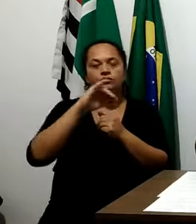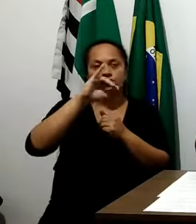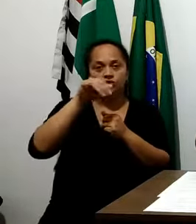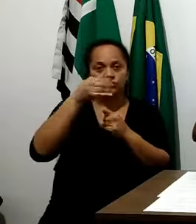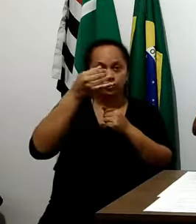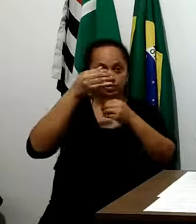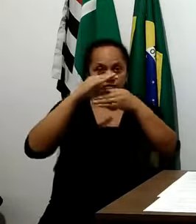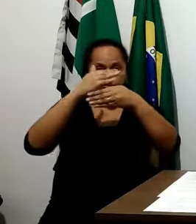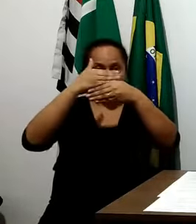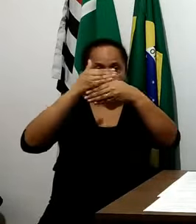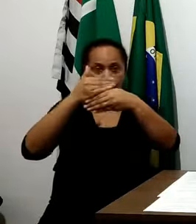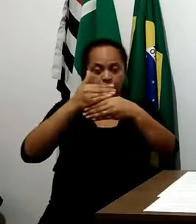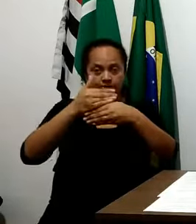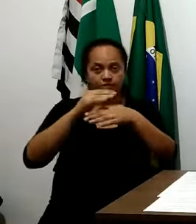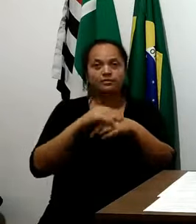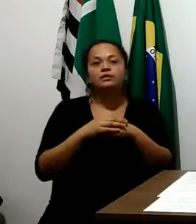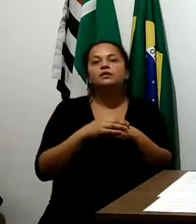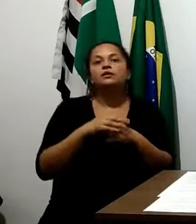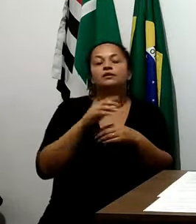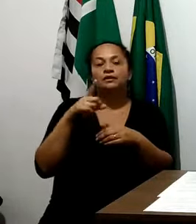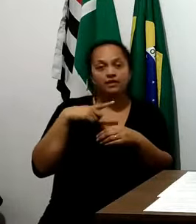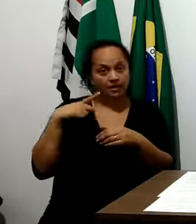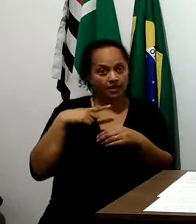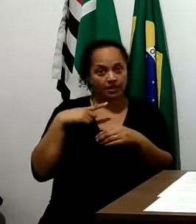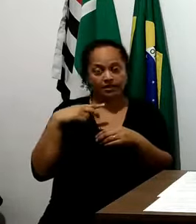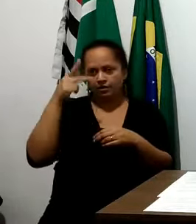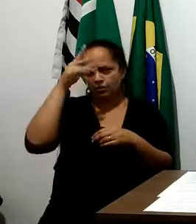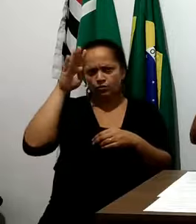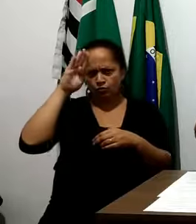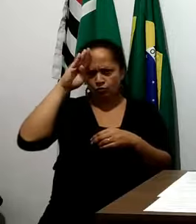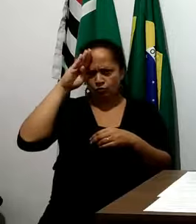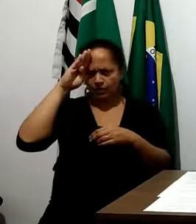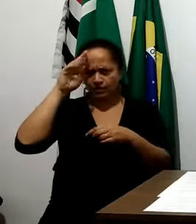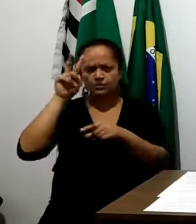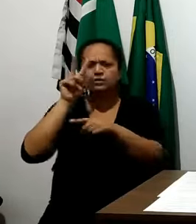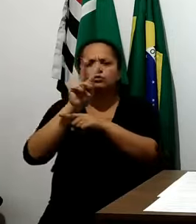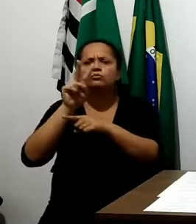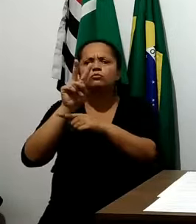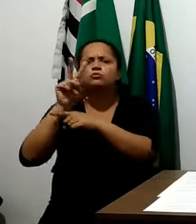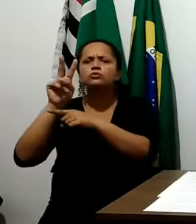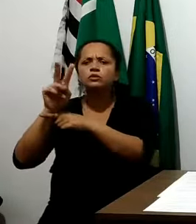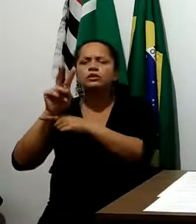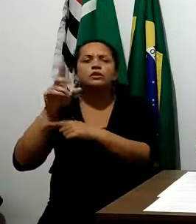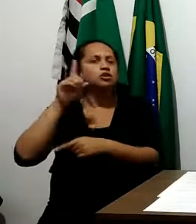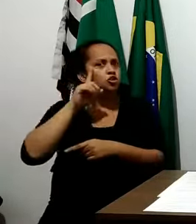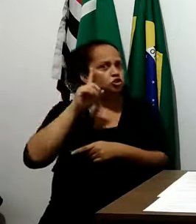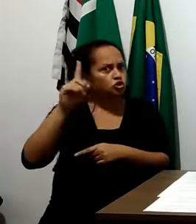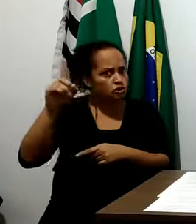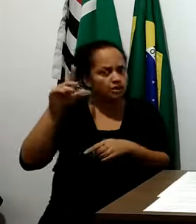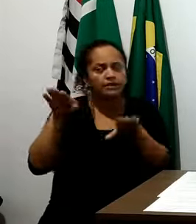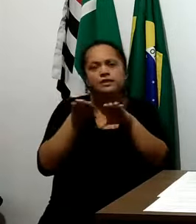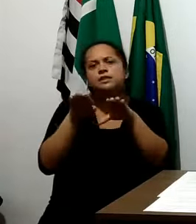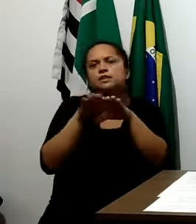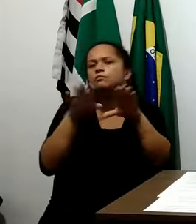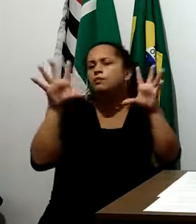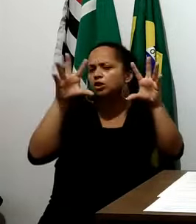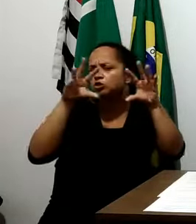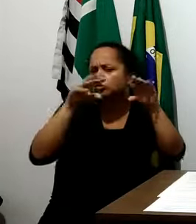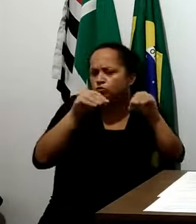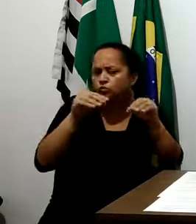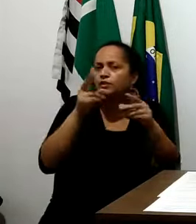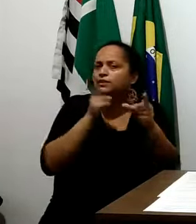eu pus guardiões, que todo dia e toda noite jamais se